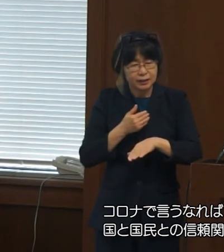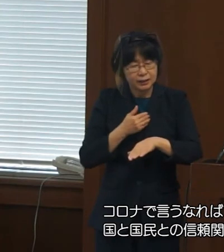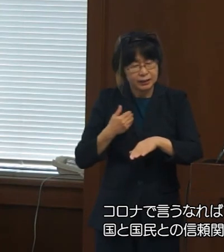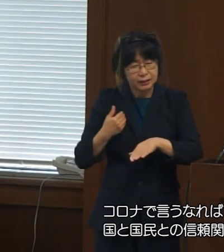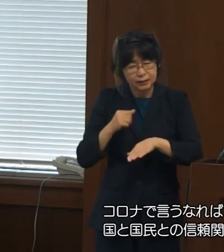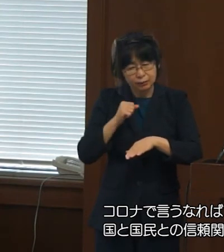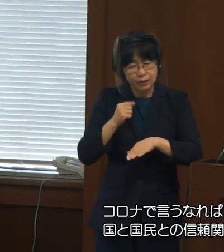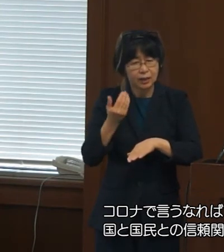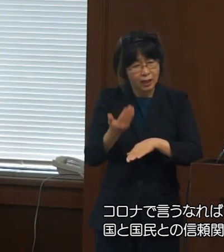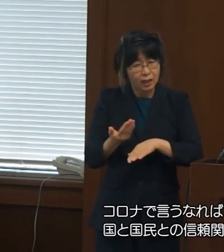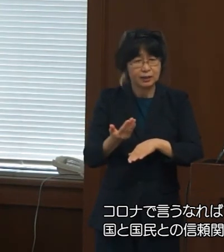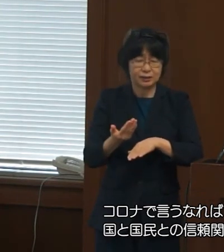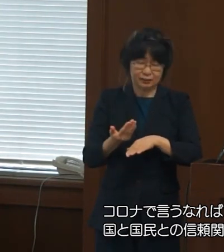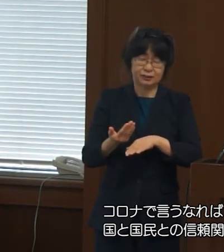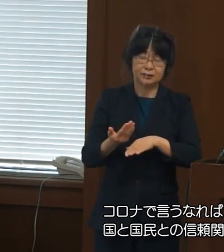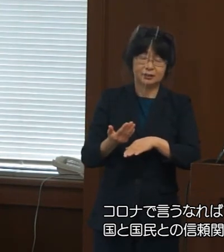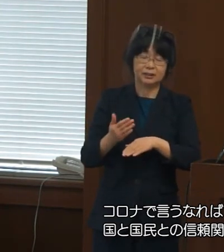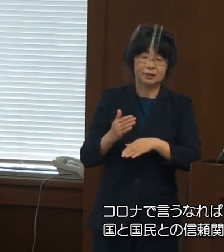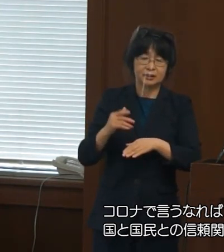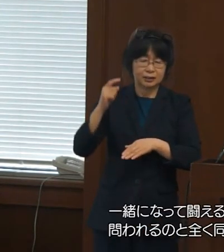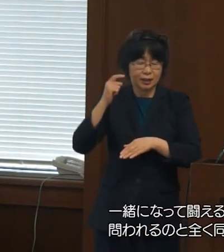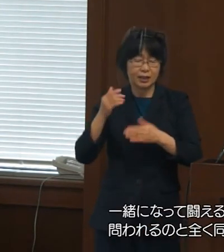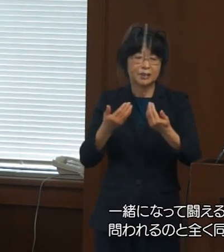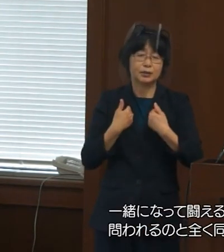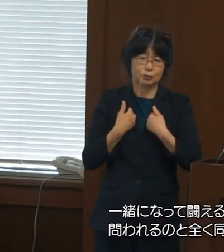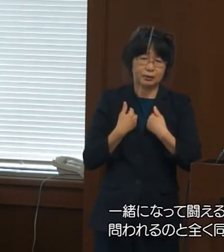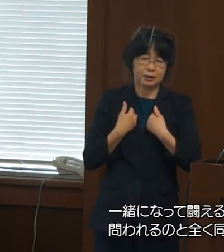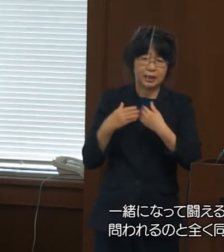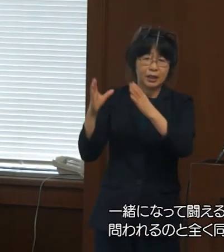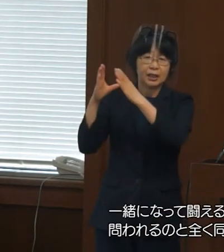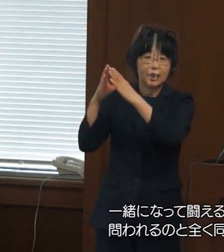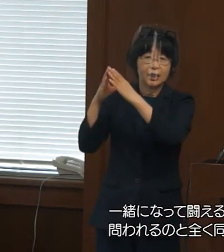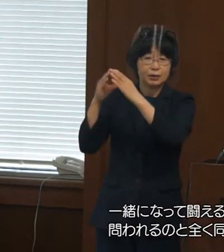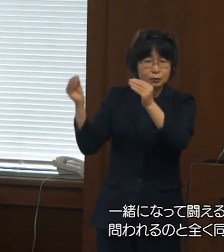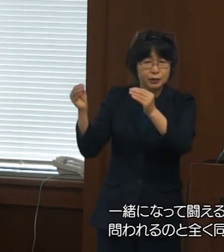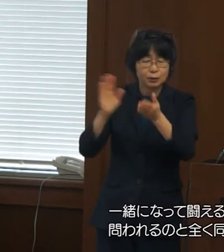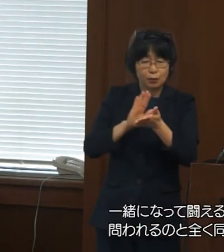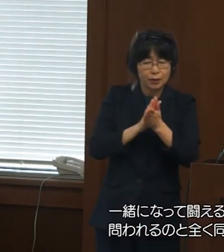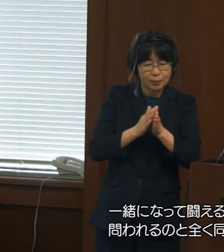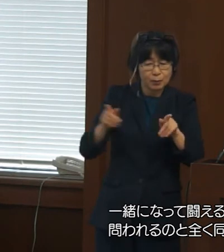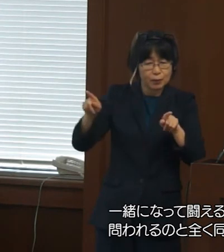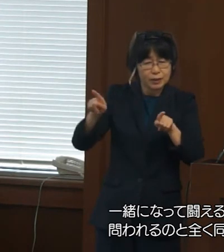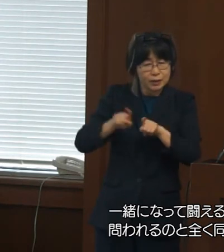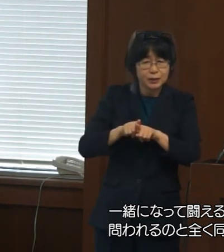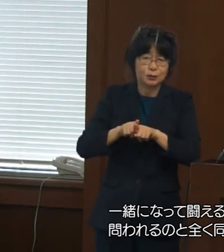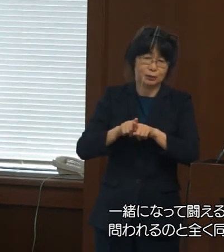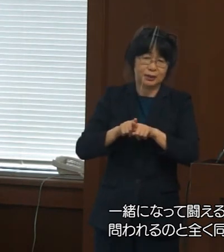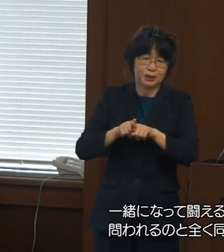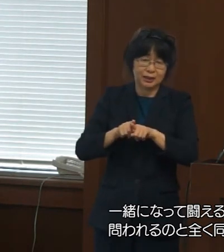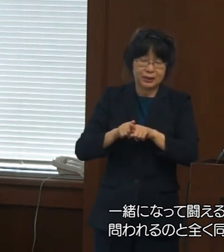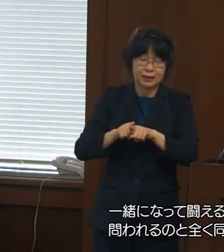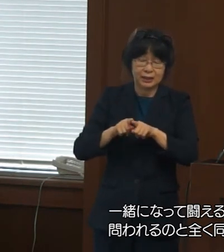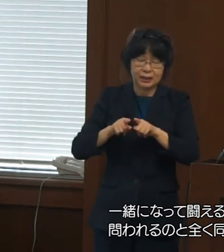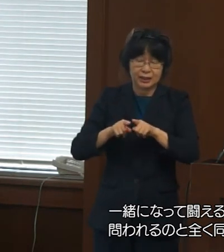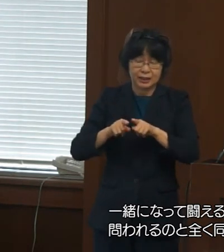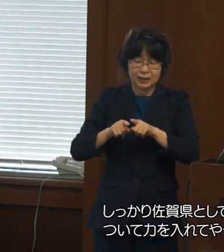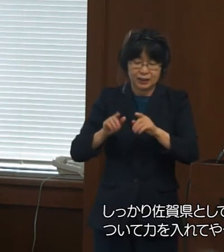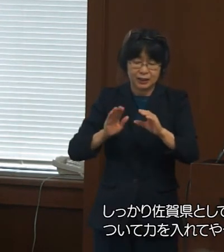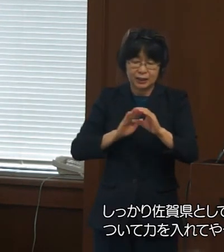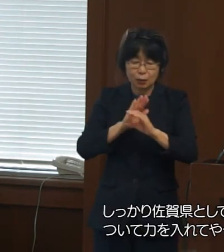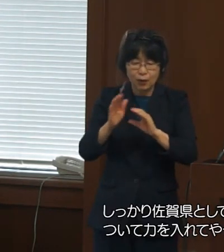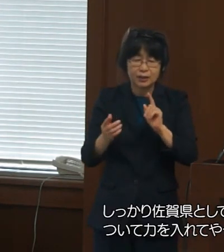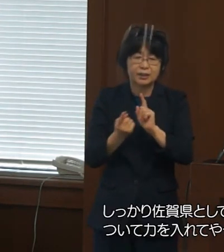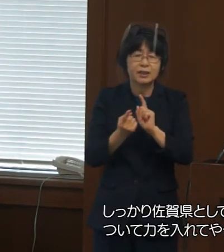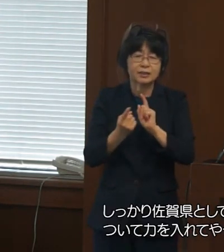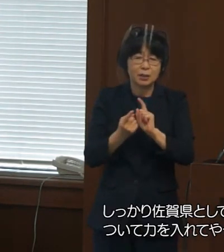と国民との信頼関係だったり、一緒になって戦えるかどうかっていうところが問われると全く同じことだと思うので、し